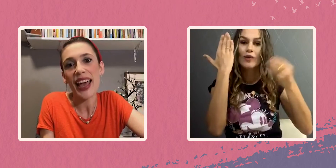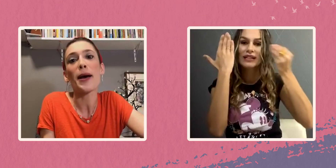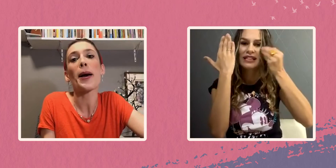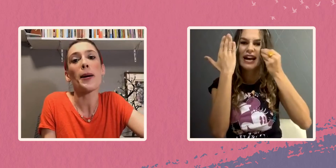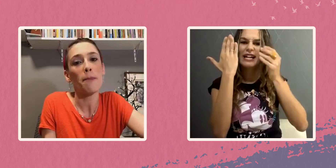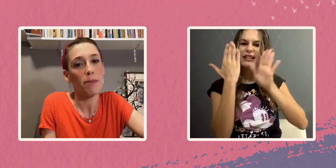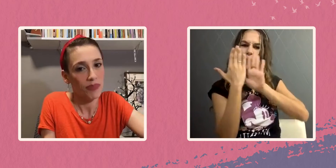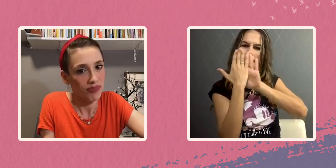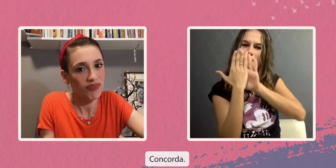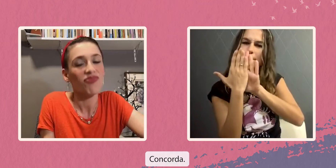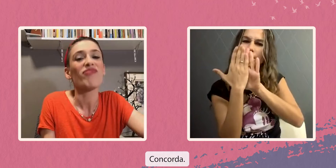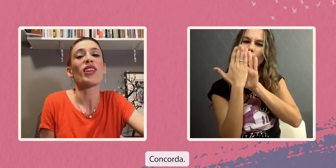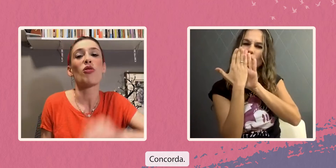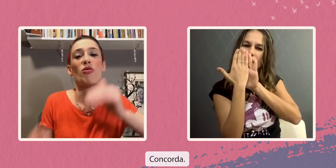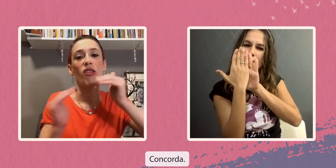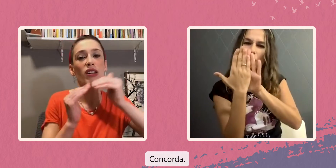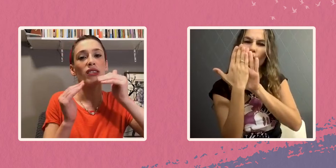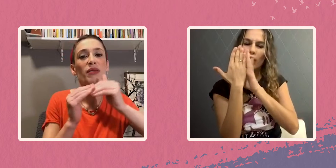né?